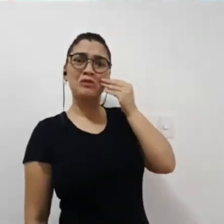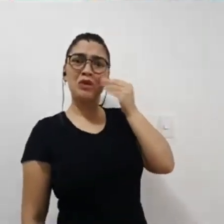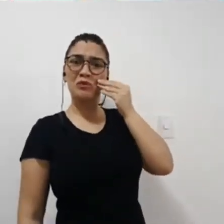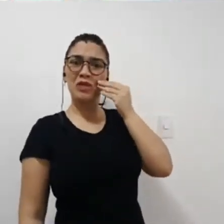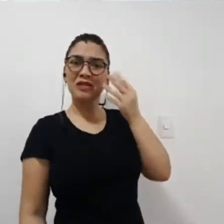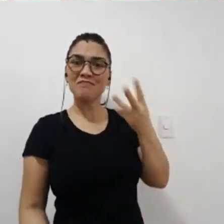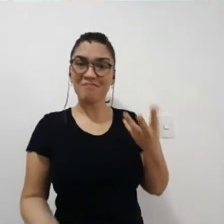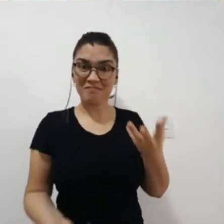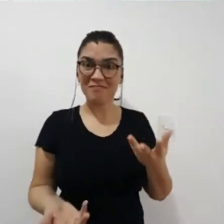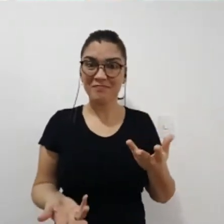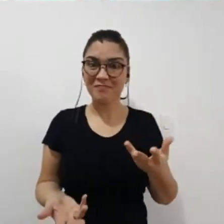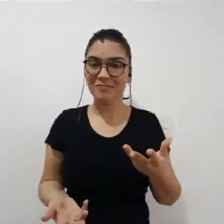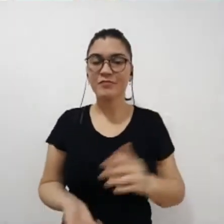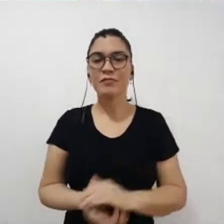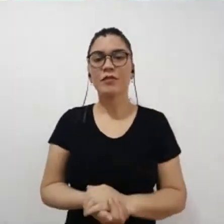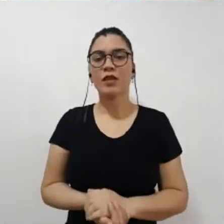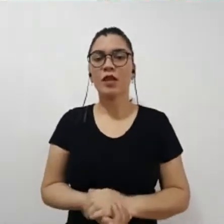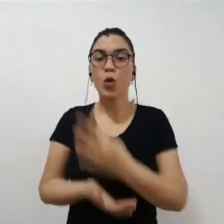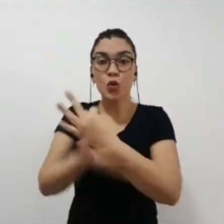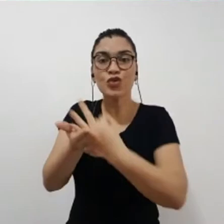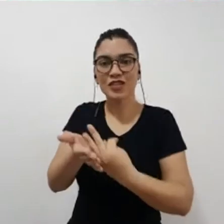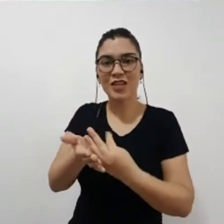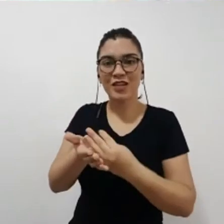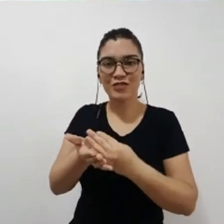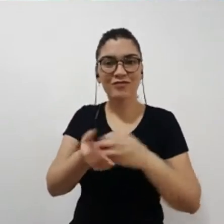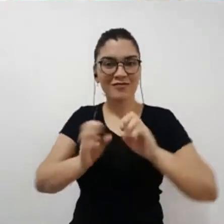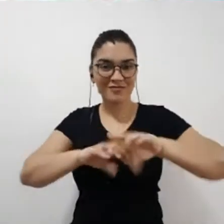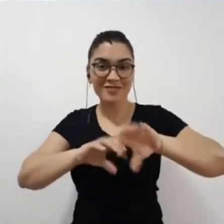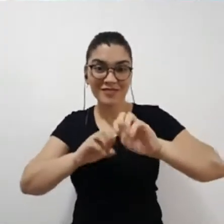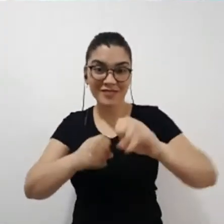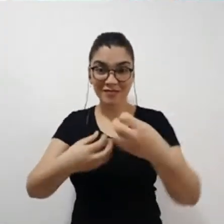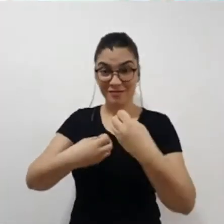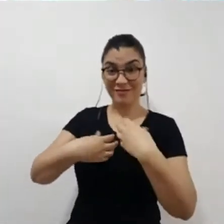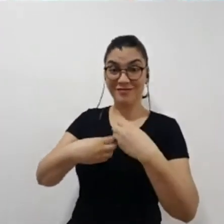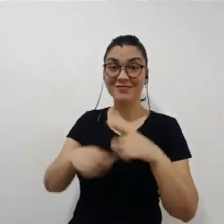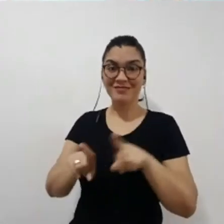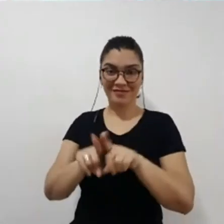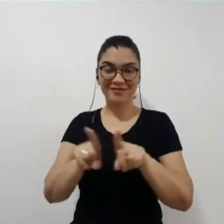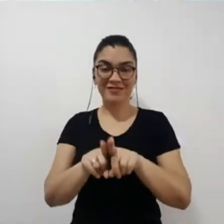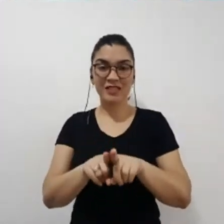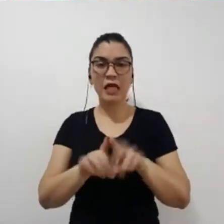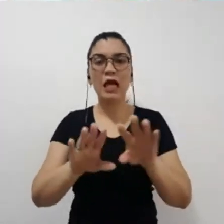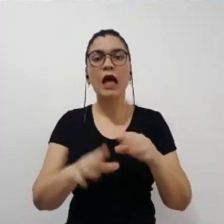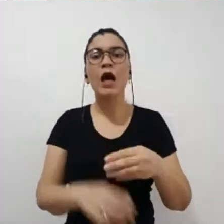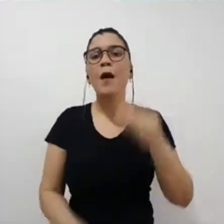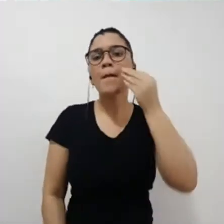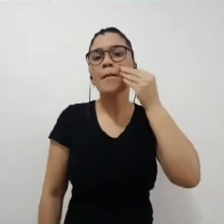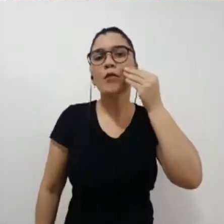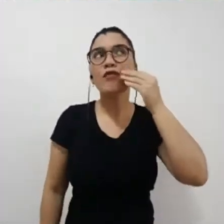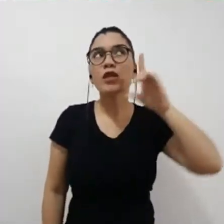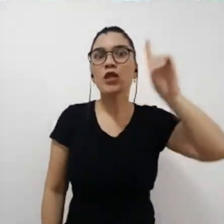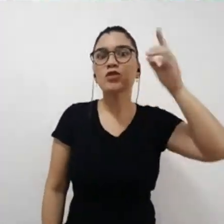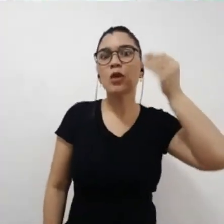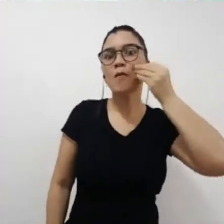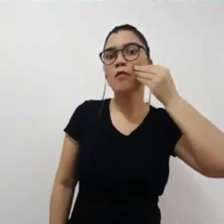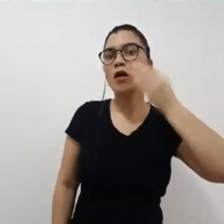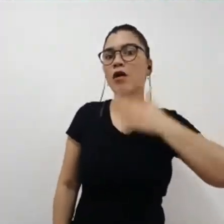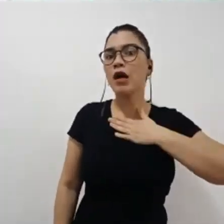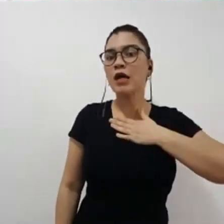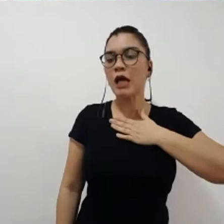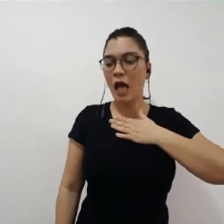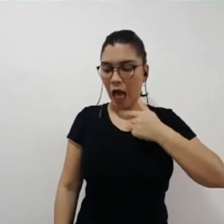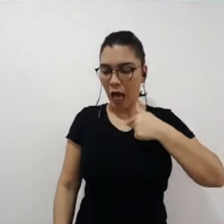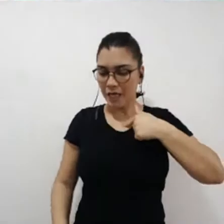Porque é na provação que a nossa fé ela é aperfeiçoada, é onde